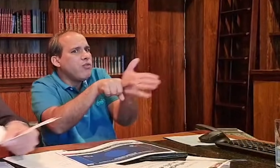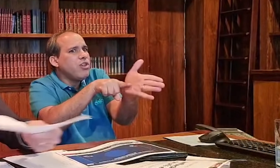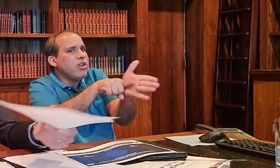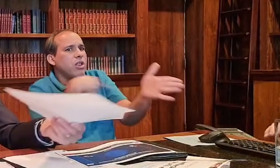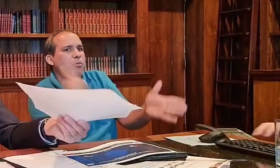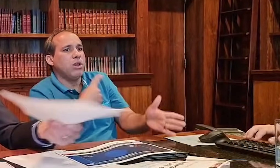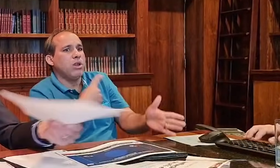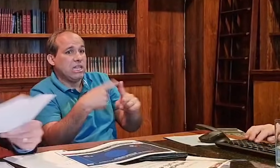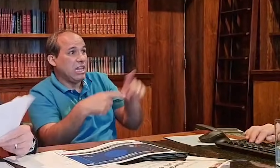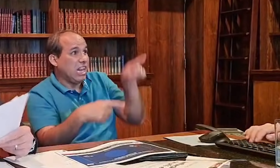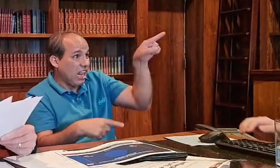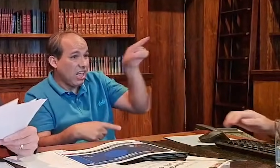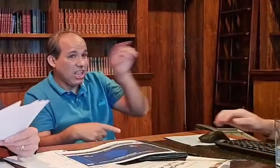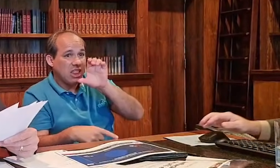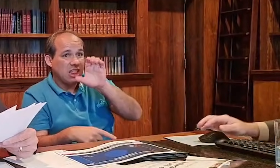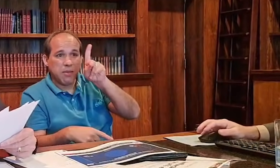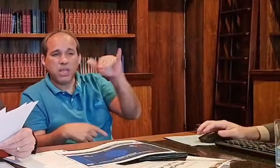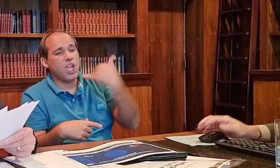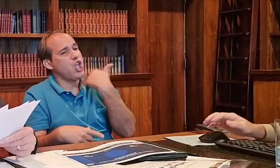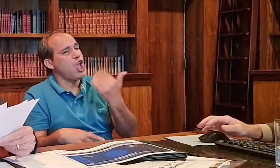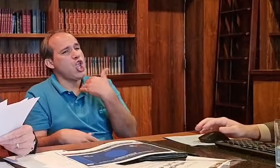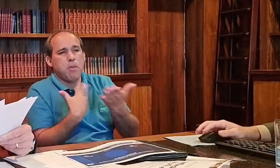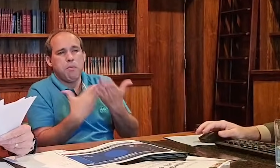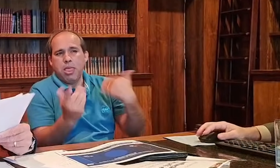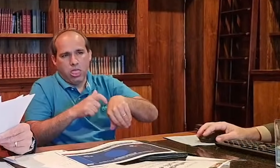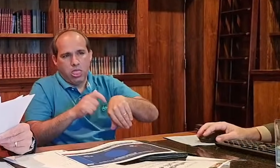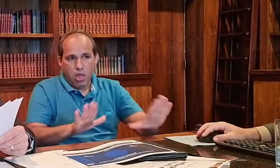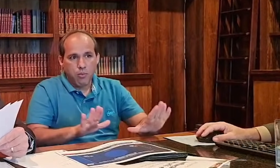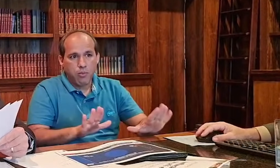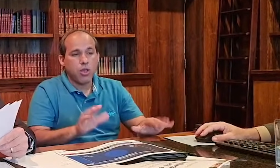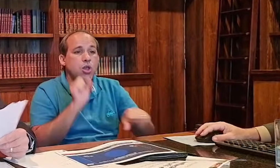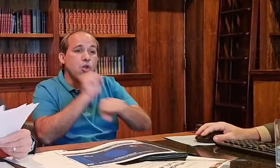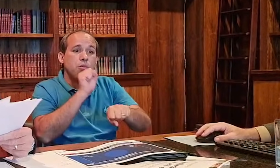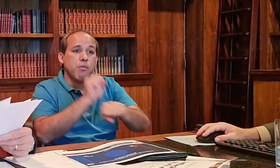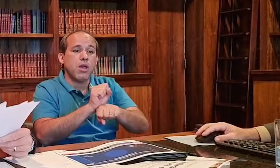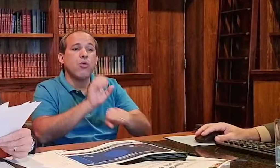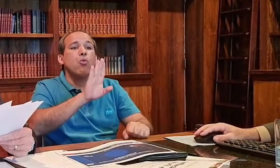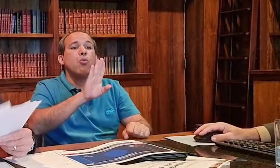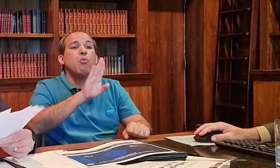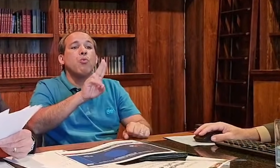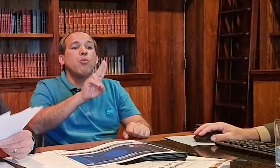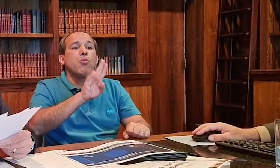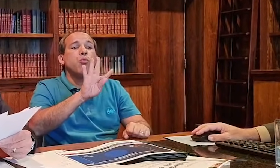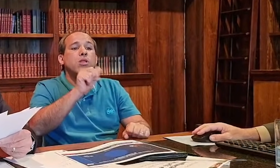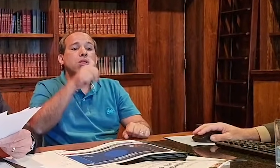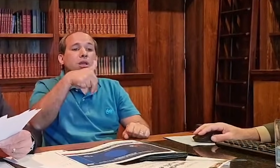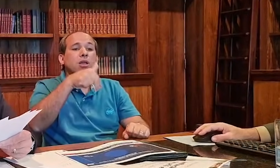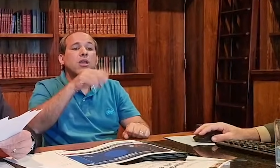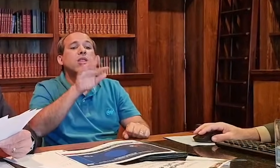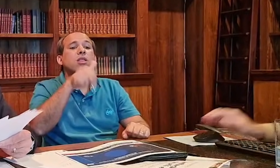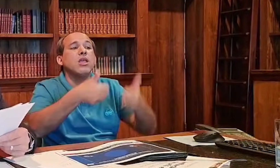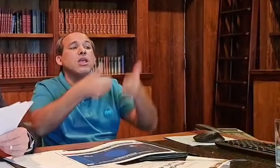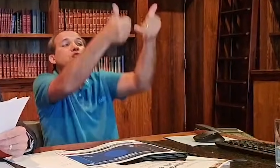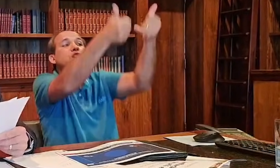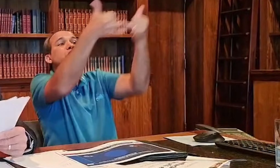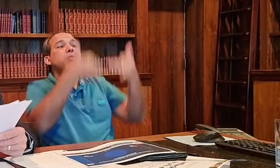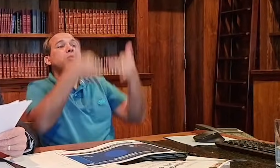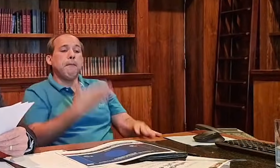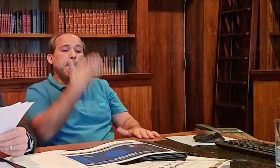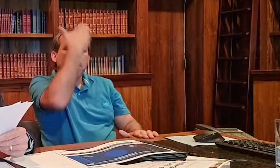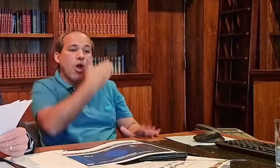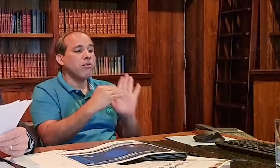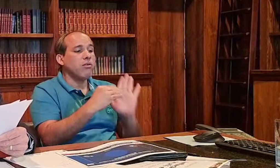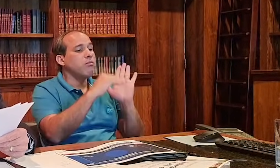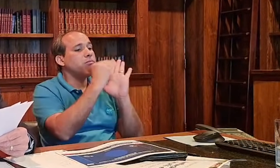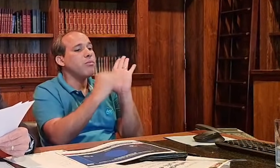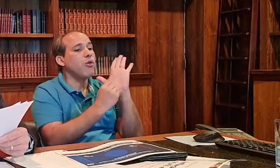para a CPI isso aqui é perder tempo. A gente espera que o Butantan, não quero entrar em detalhe, explique, nos dê a planilha